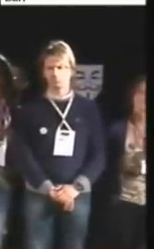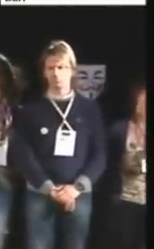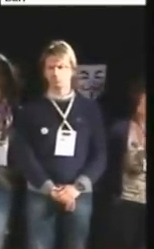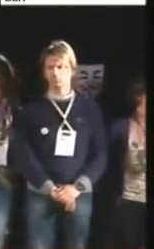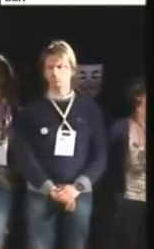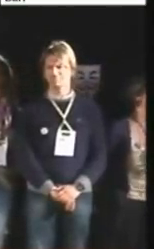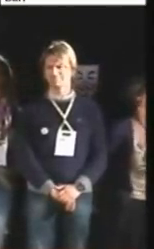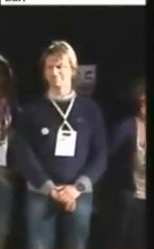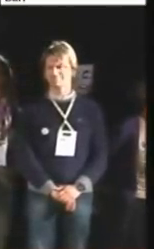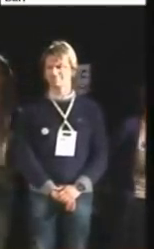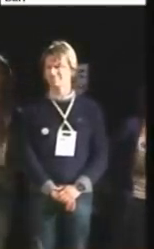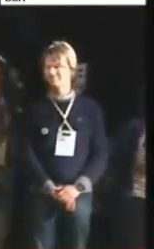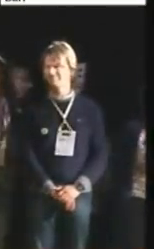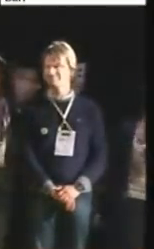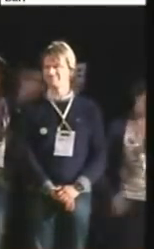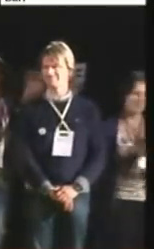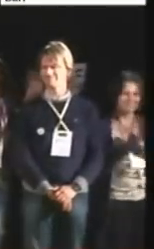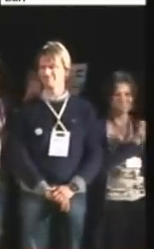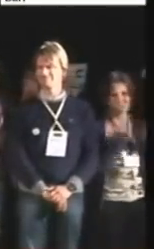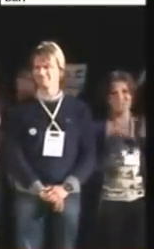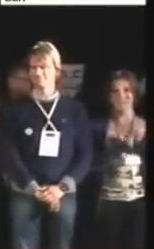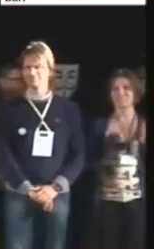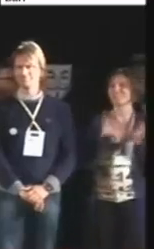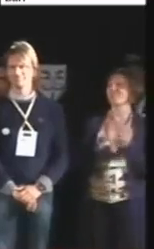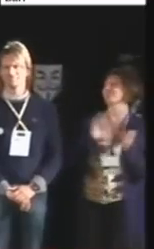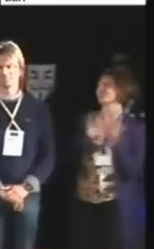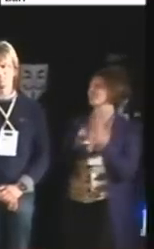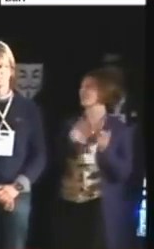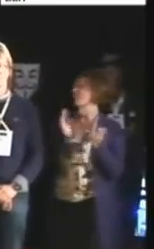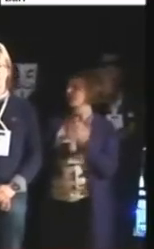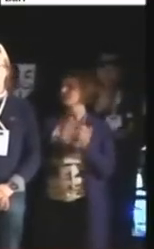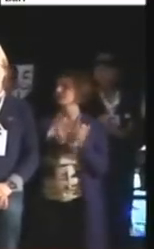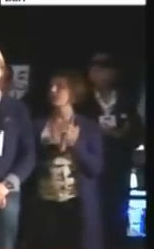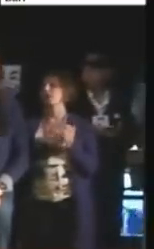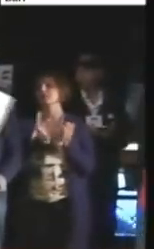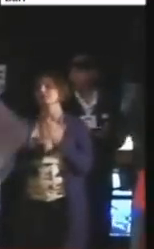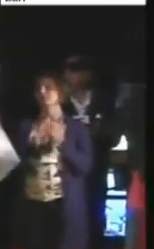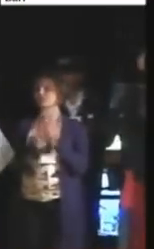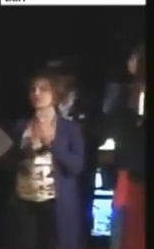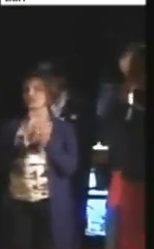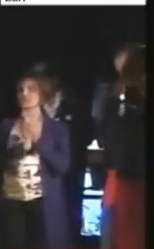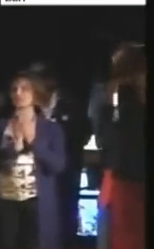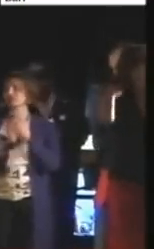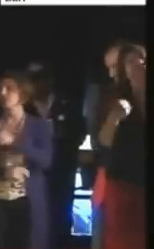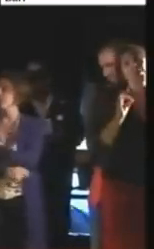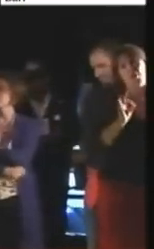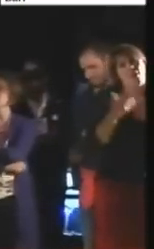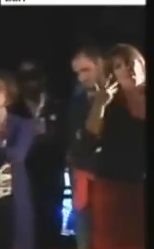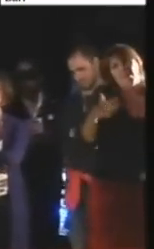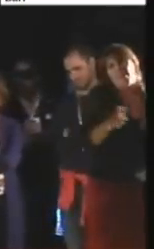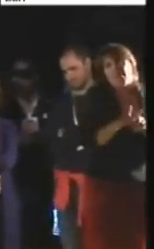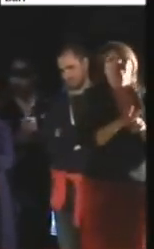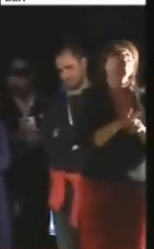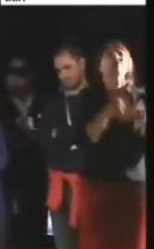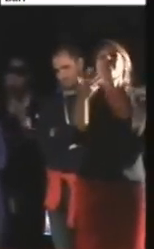Dio. Me l'ha detto lui. Allora, parleranno loro, io finisco